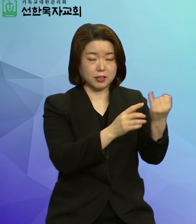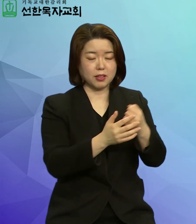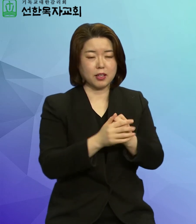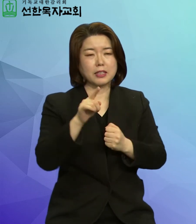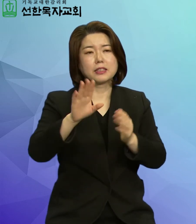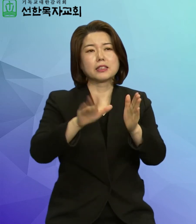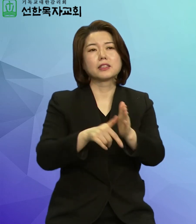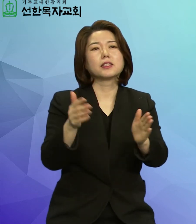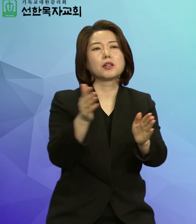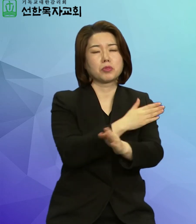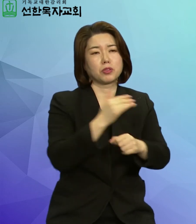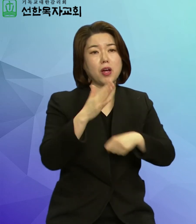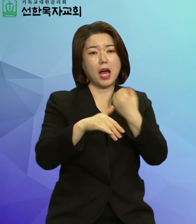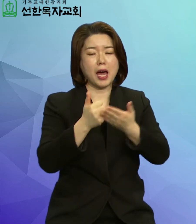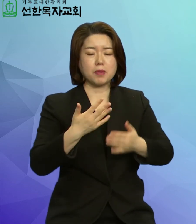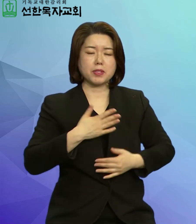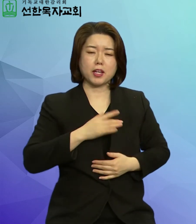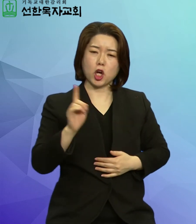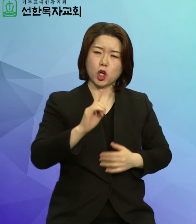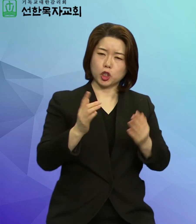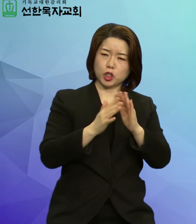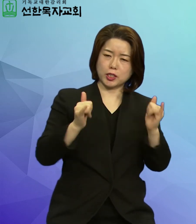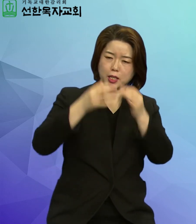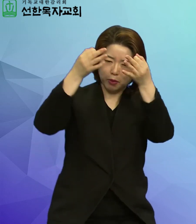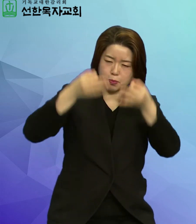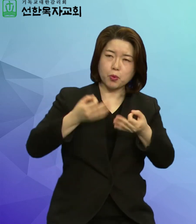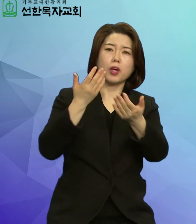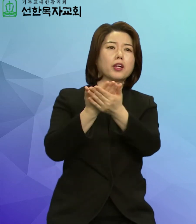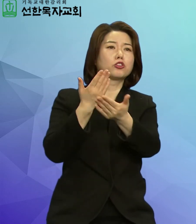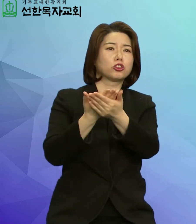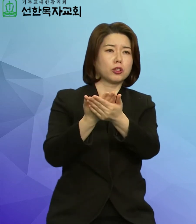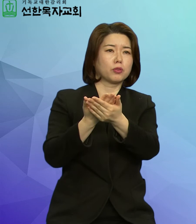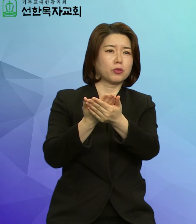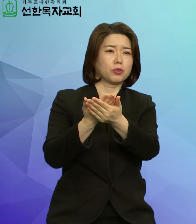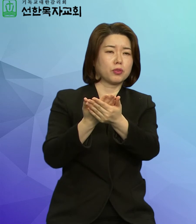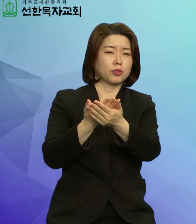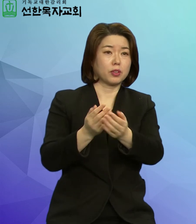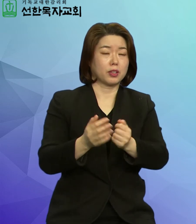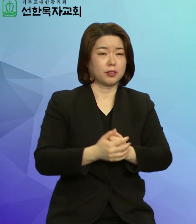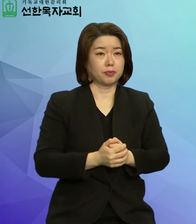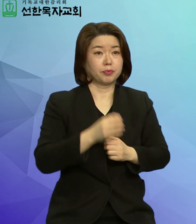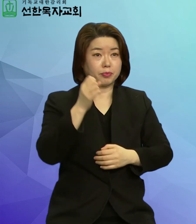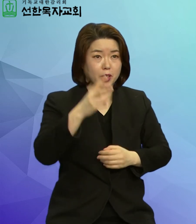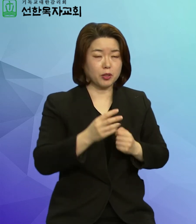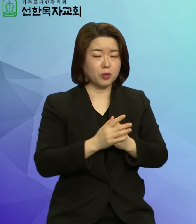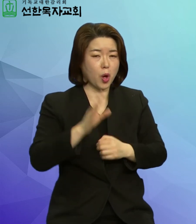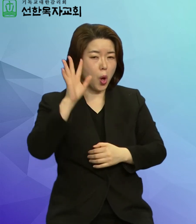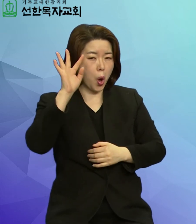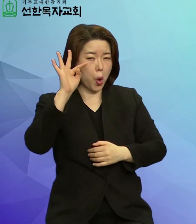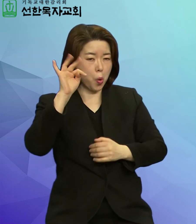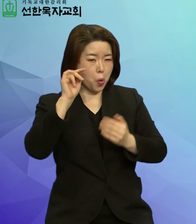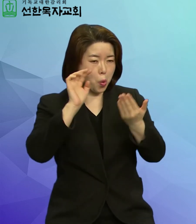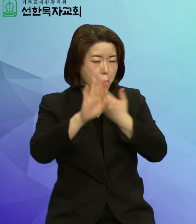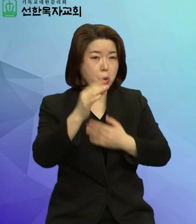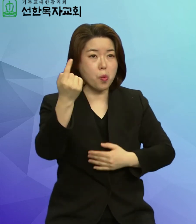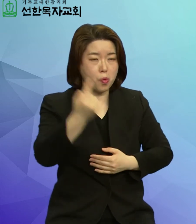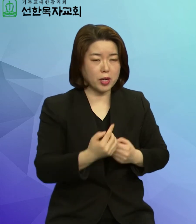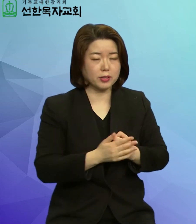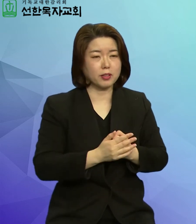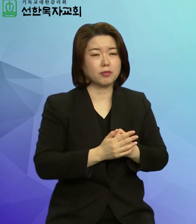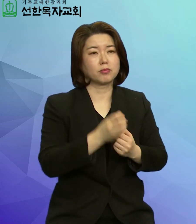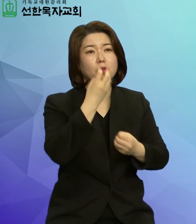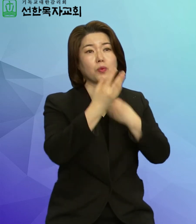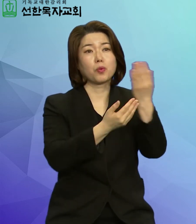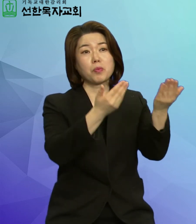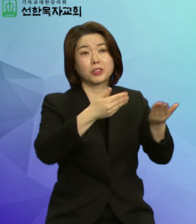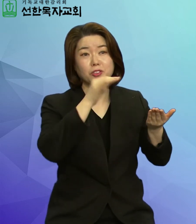그 여성도가 그때부터 하나님, 제가 어떤 사람인지를 보게 해주세요. 그리고는 며칠 뒤에